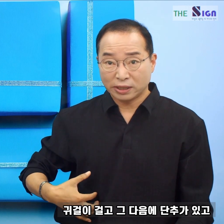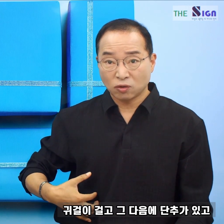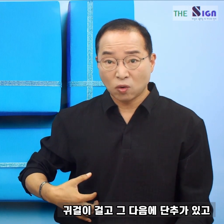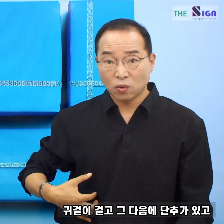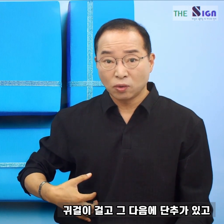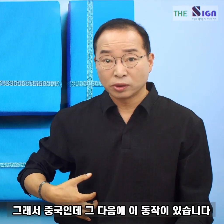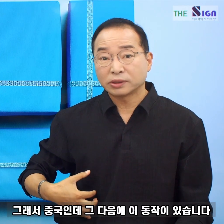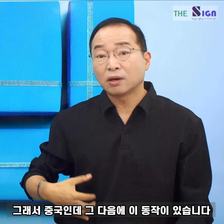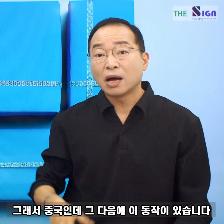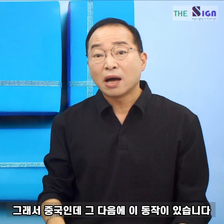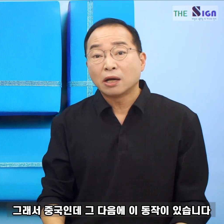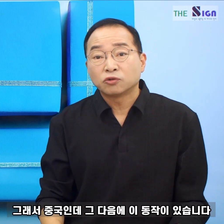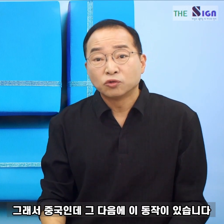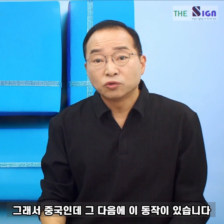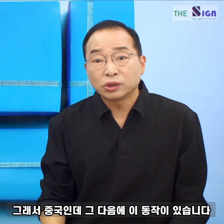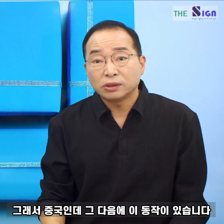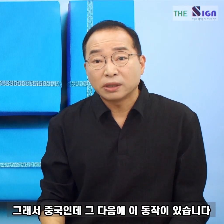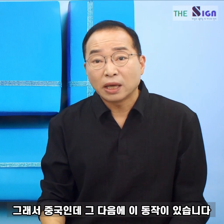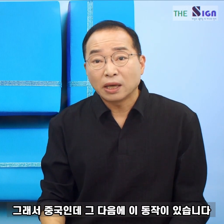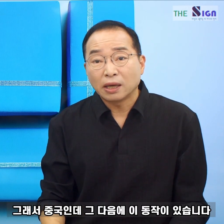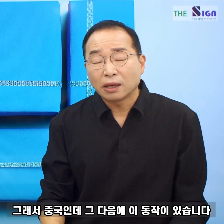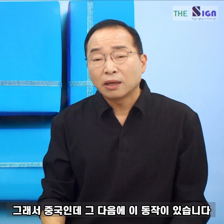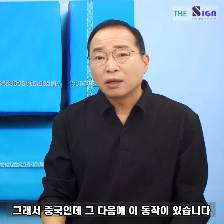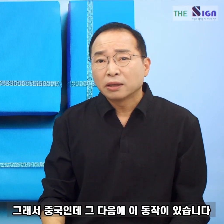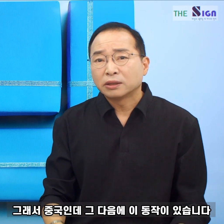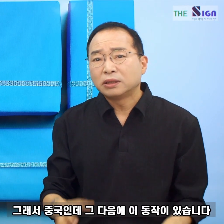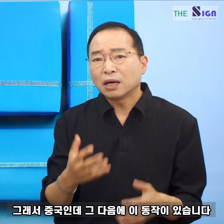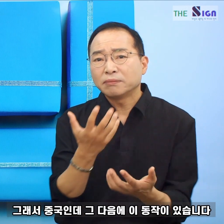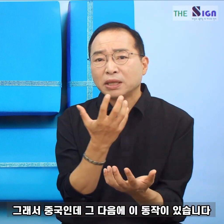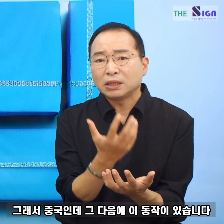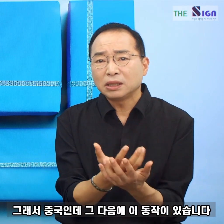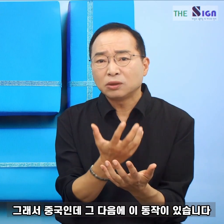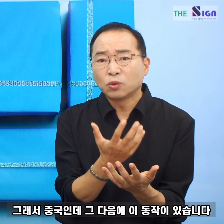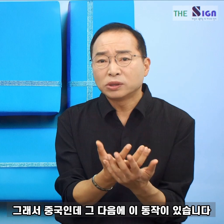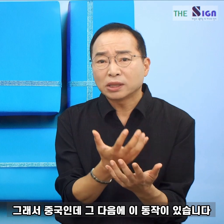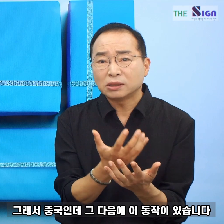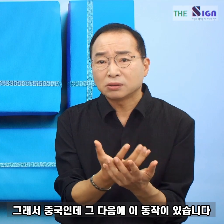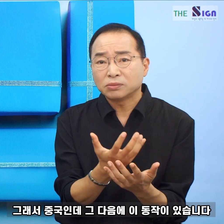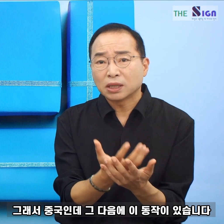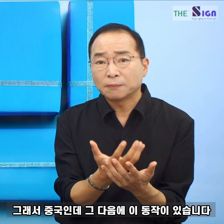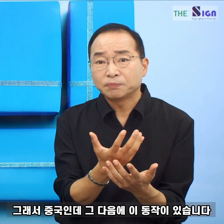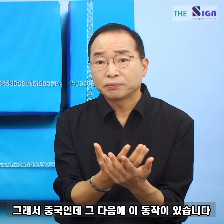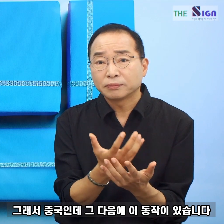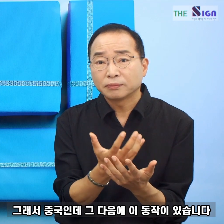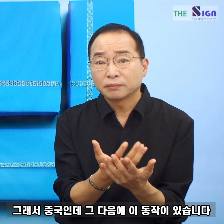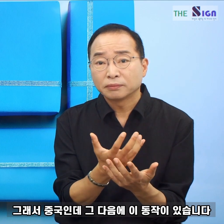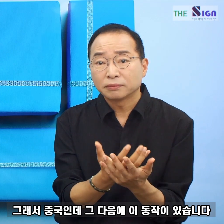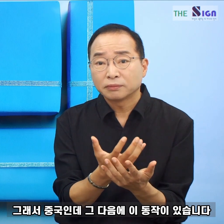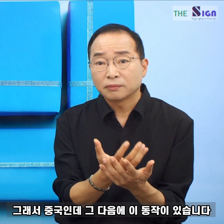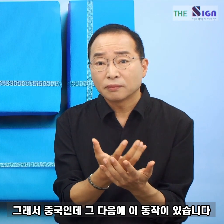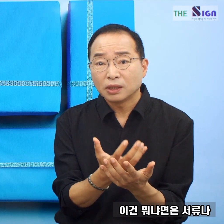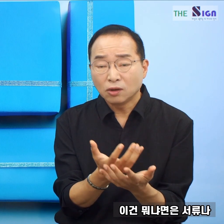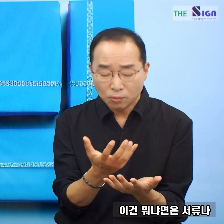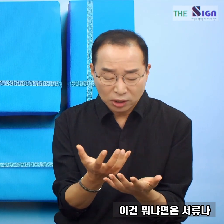있고. 그래서 중국인데 그 다음에 이 동작이 있습니다. 이건